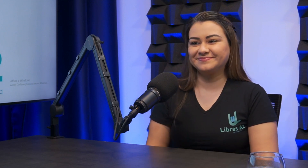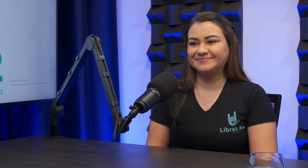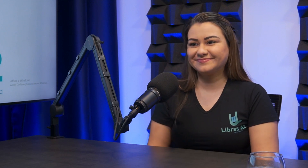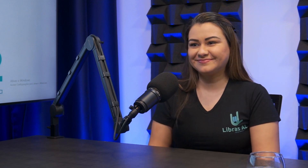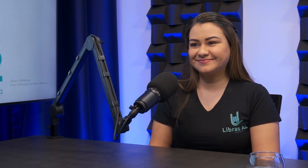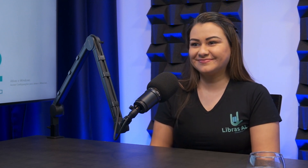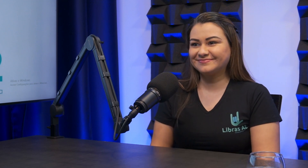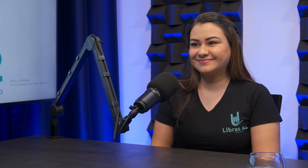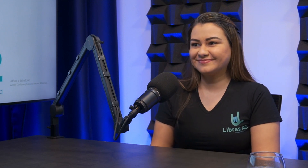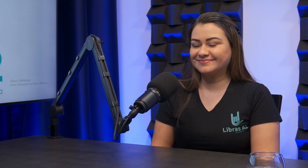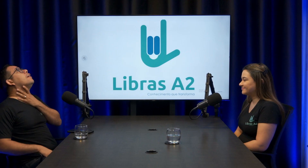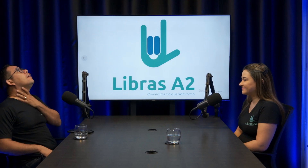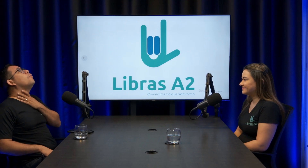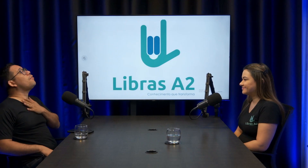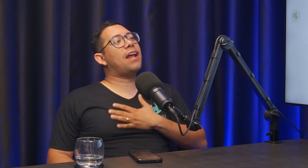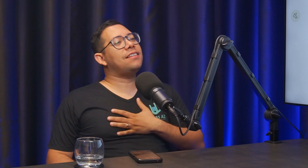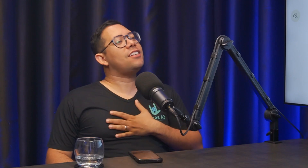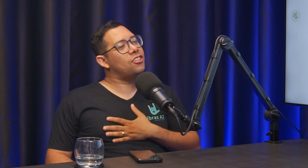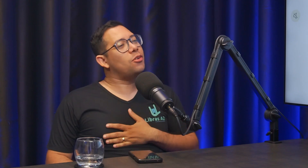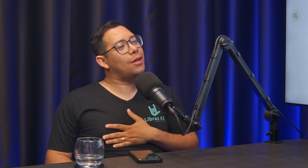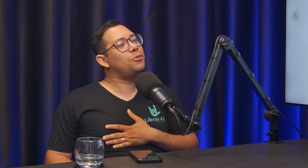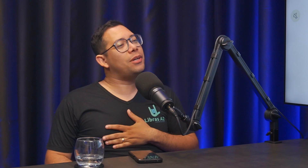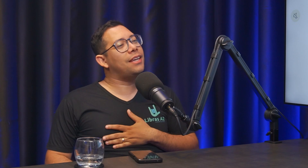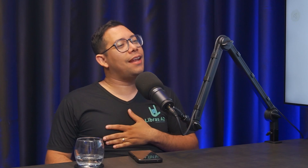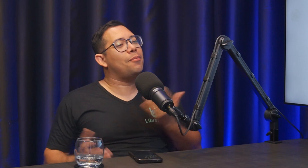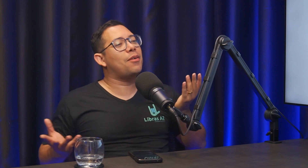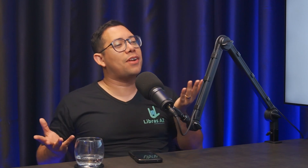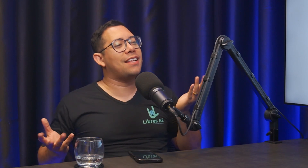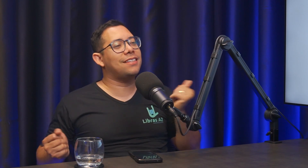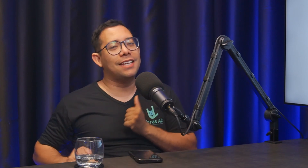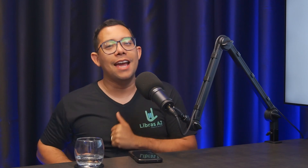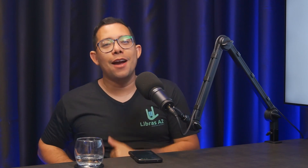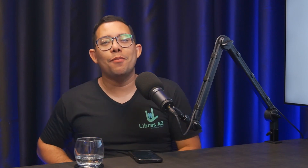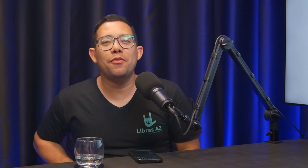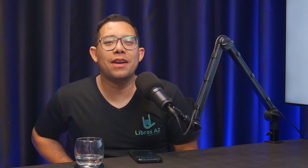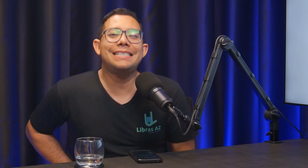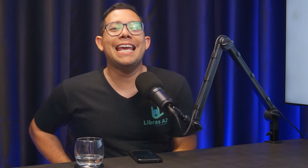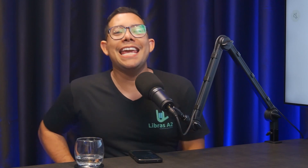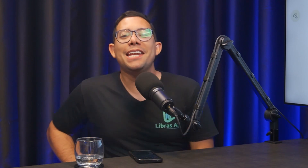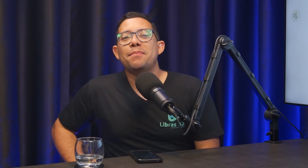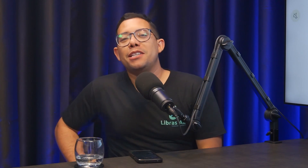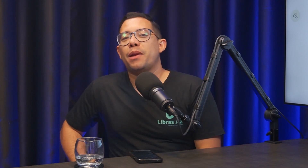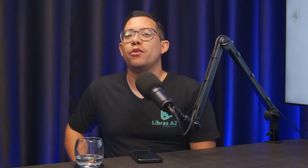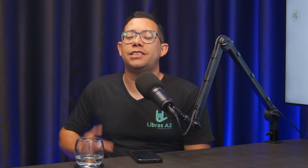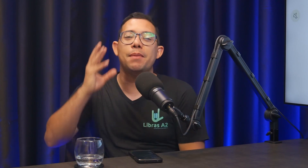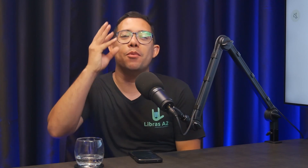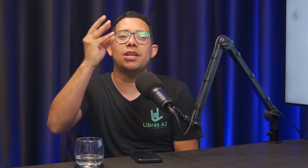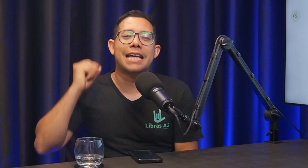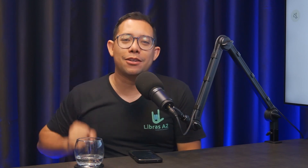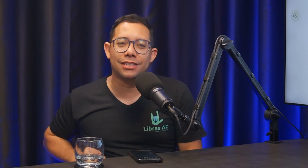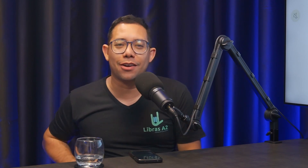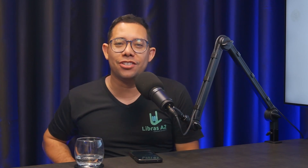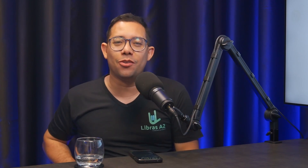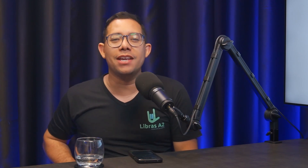bem. E uma frase a gente até usou aqui, né? Uma frase assim, uma frase em Libras para você memorizar o sinal de